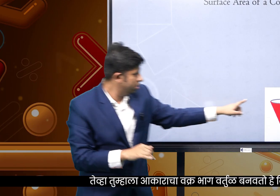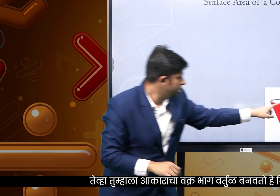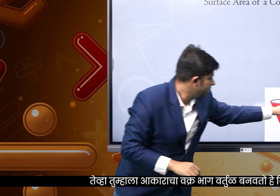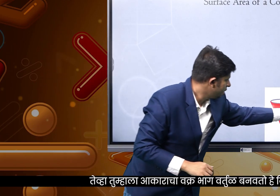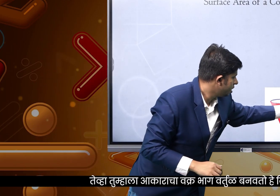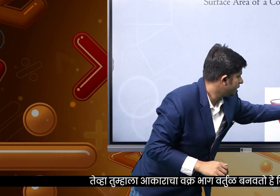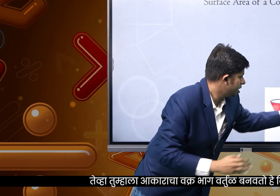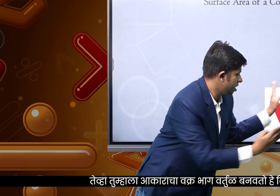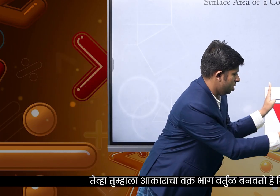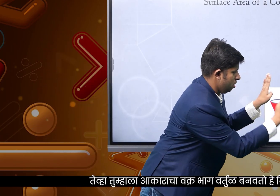हे दिसेल.